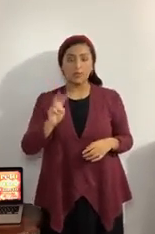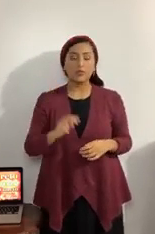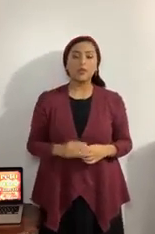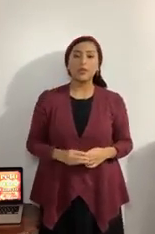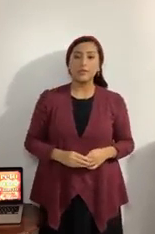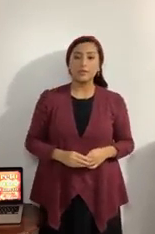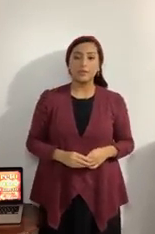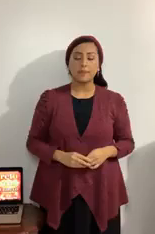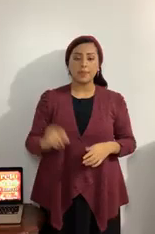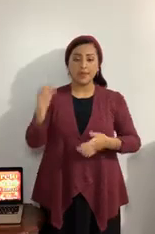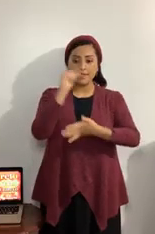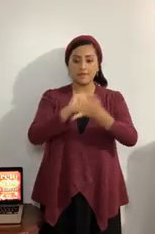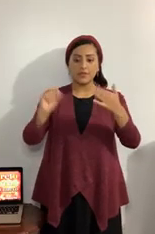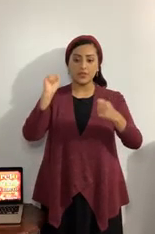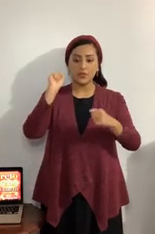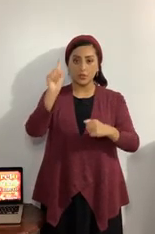32, verso 1.